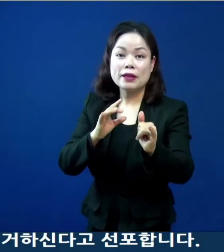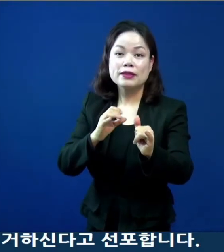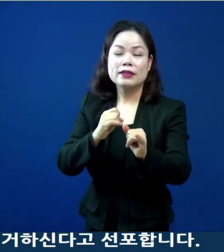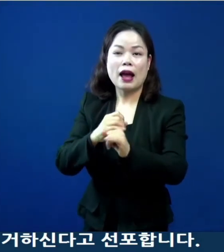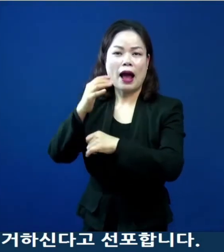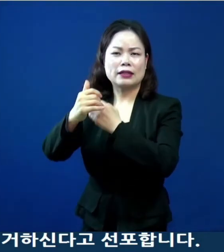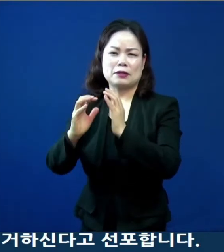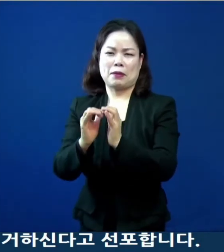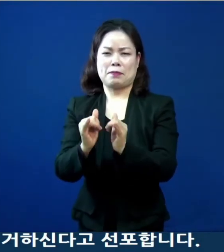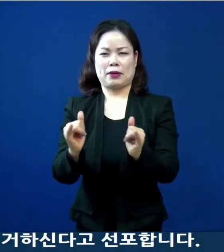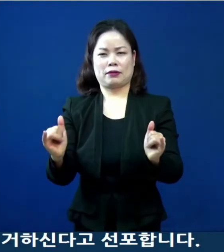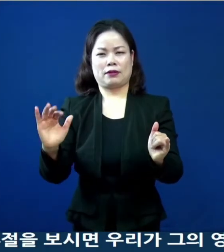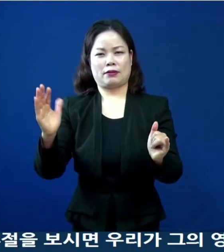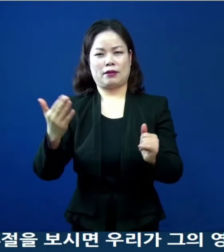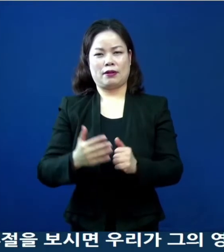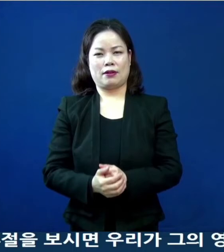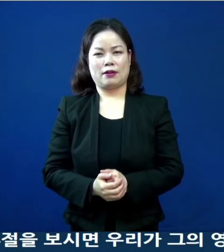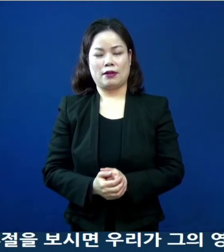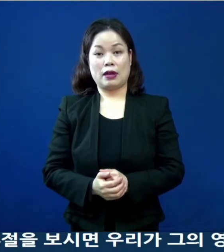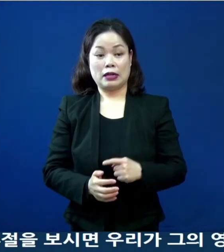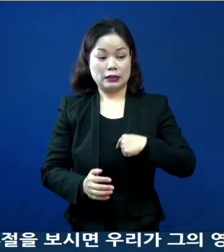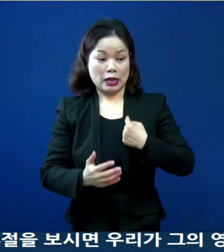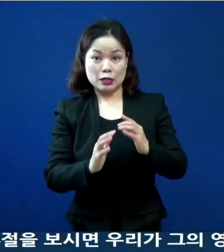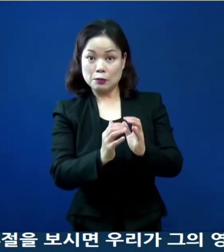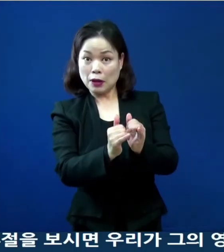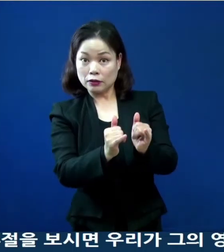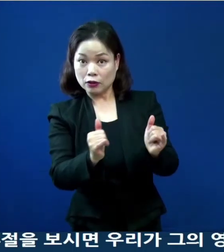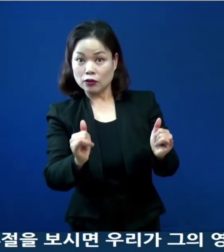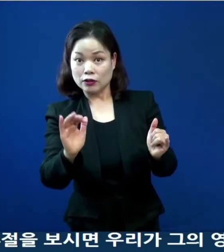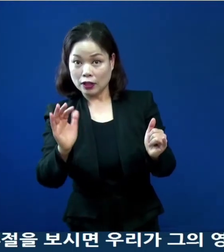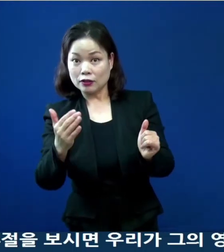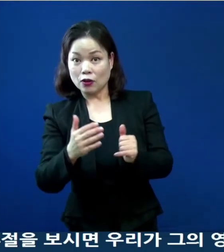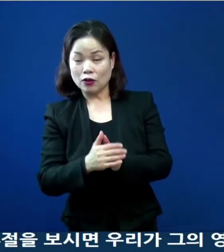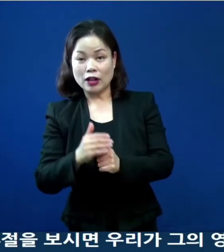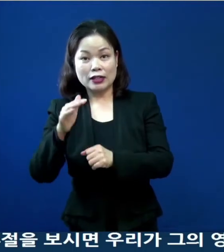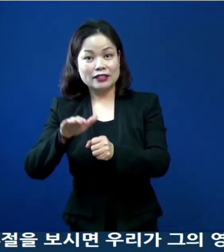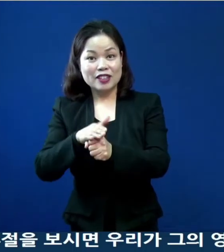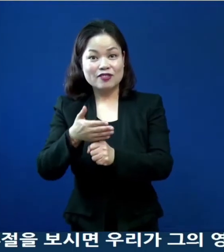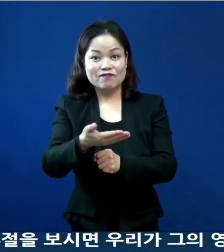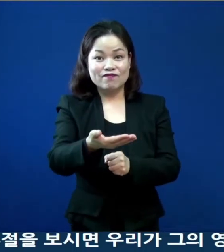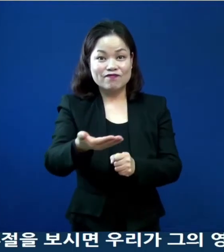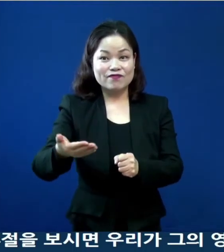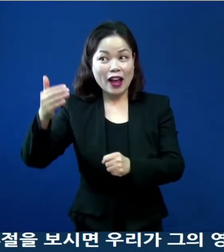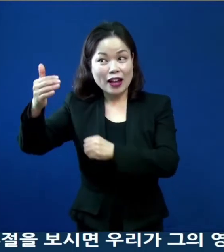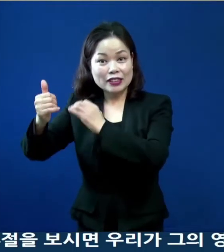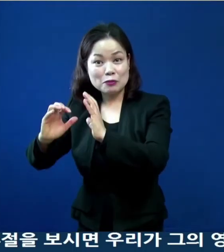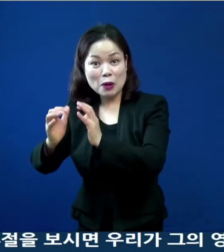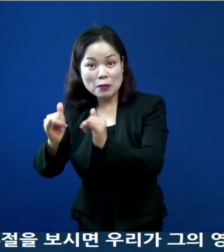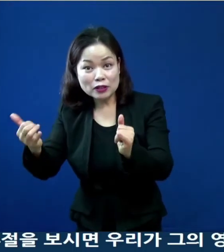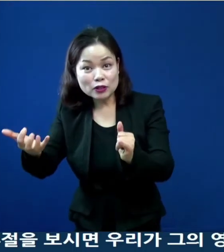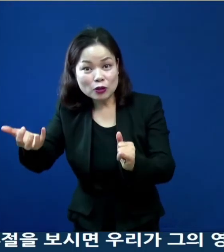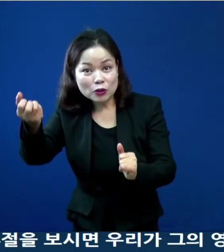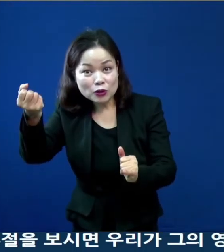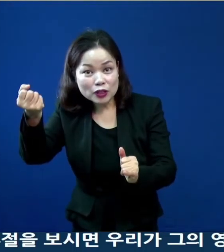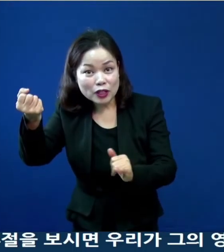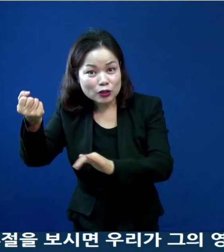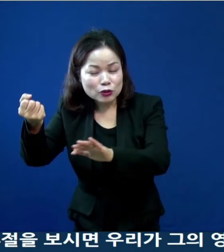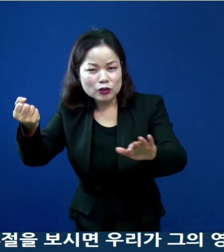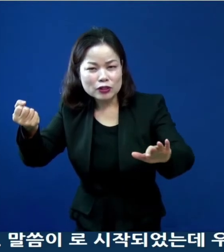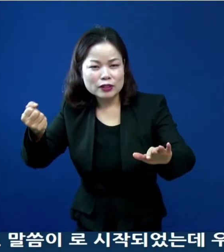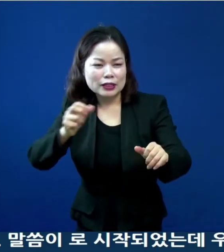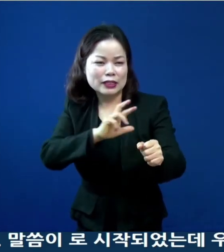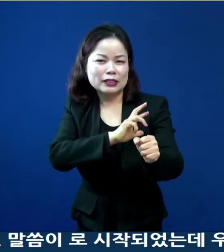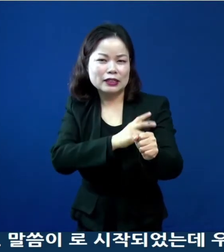하나님의 백성이라는 뜻이죠. 자기 백성이라는 뜻입니다. 사랑하는 여러분, 하나님의 백성으로서의 우리의